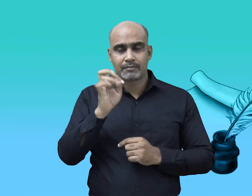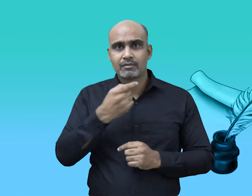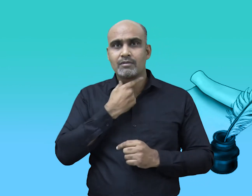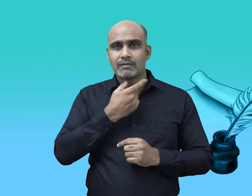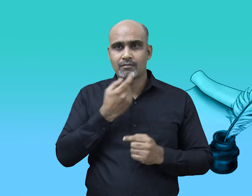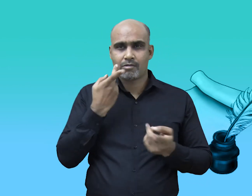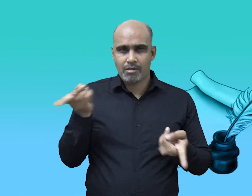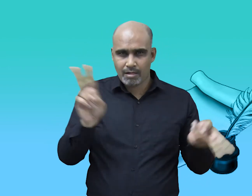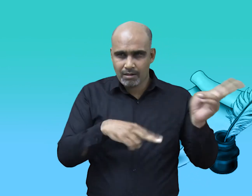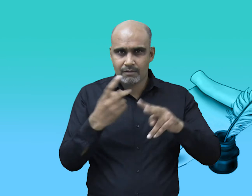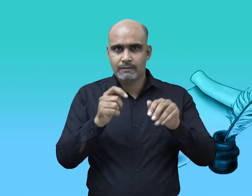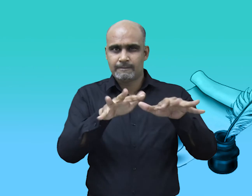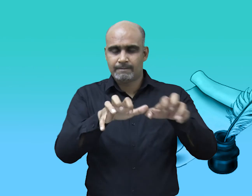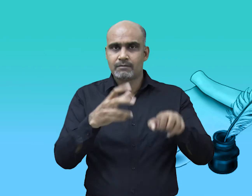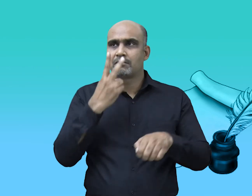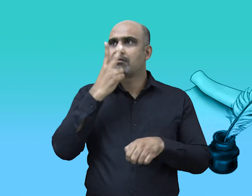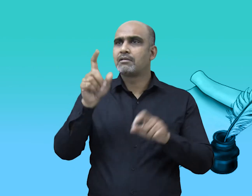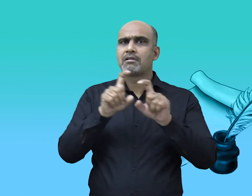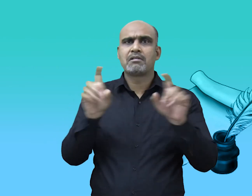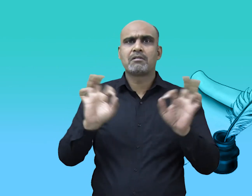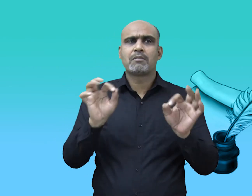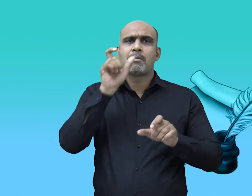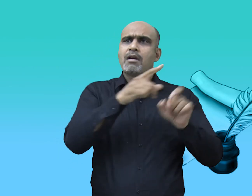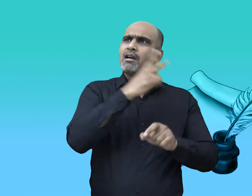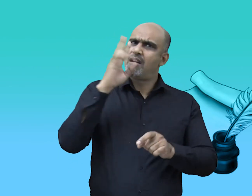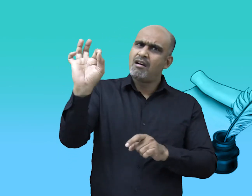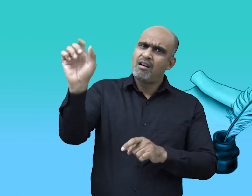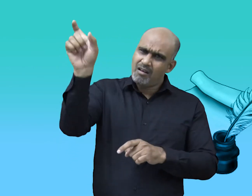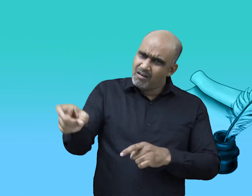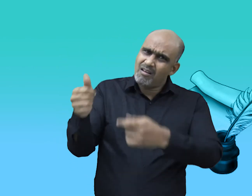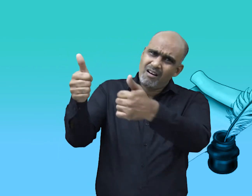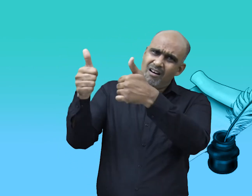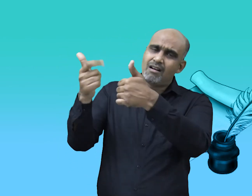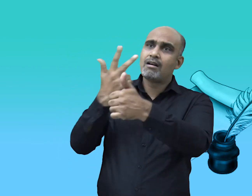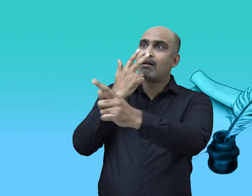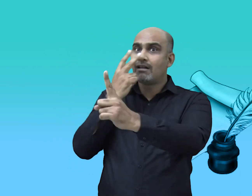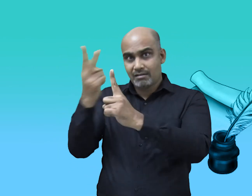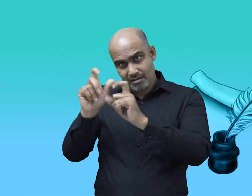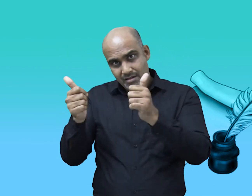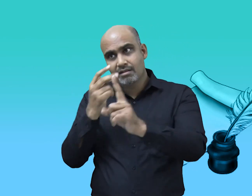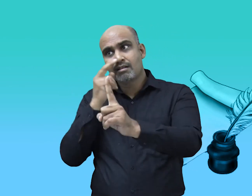उनका इरादा हमारे देश के संसाधनों को हड़पना ही होता है, पर उनकी चालाकी हमें नजर नहीं